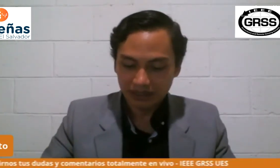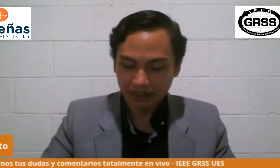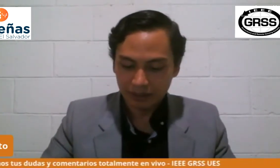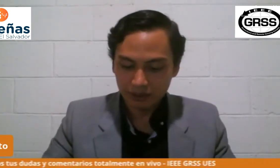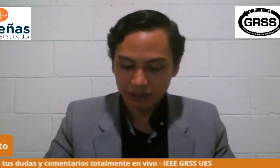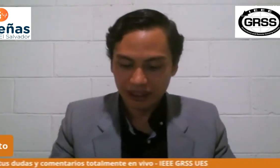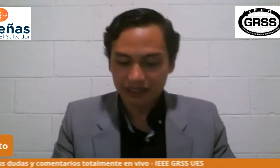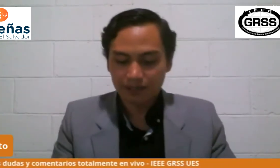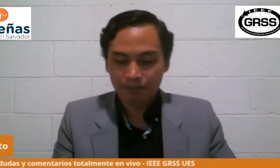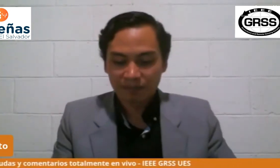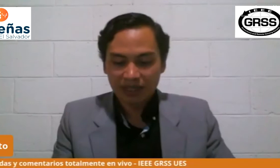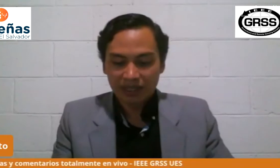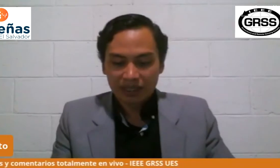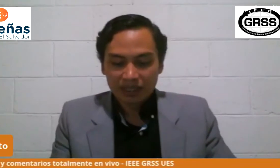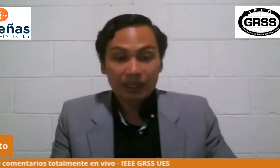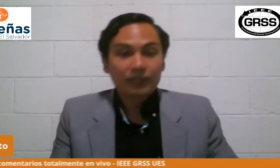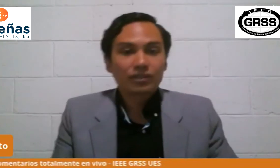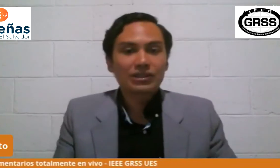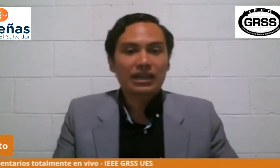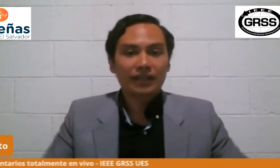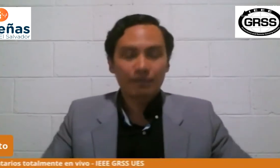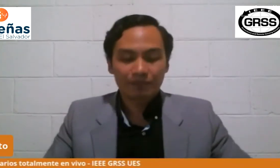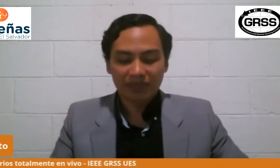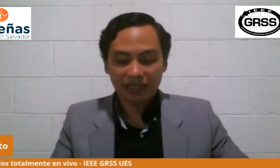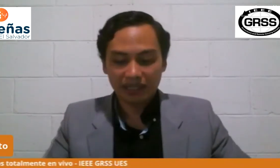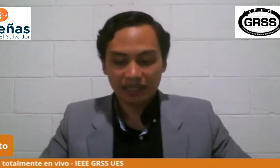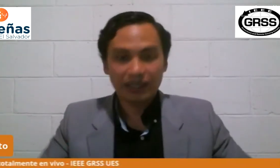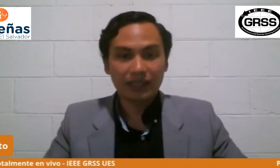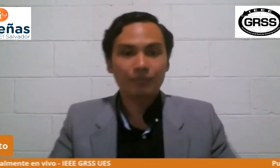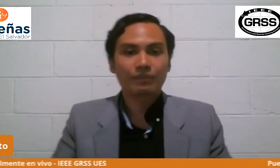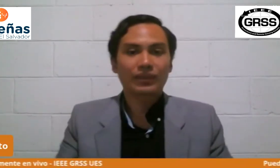del interés para ustedes. Entonces, a ver,